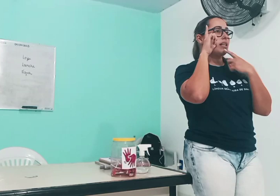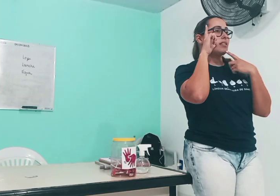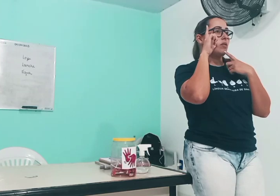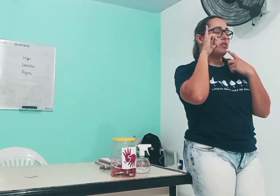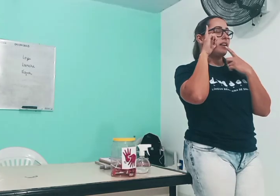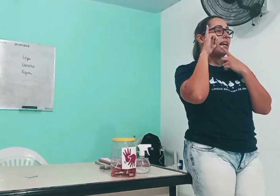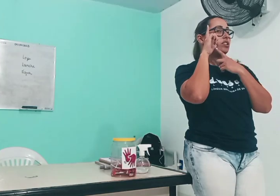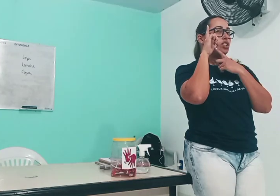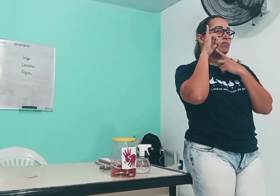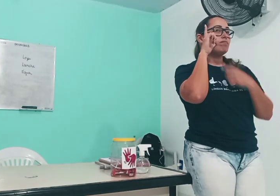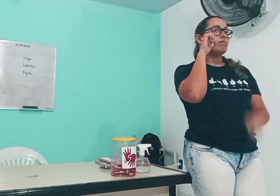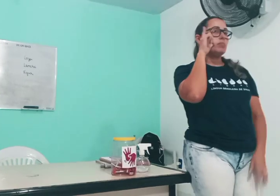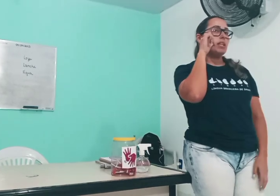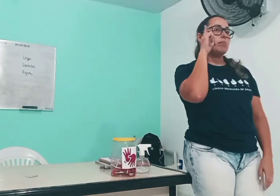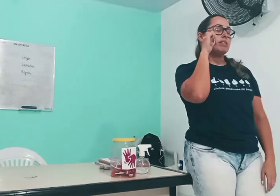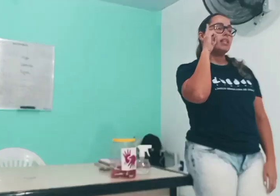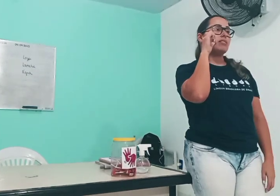articulação é diferente. É piscando aqui.